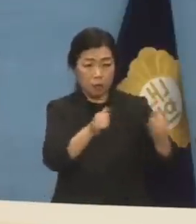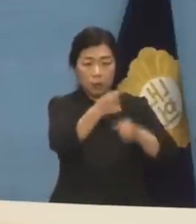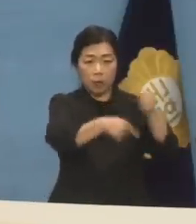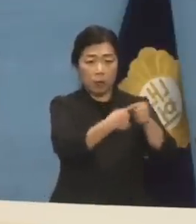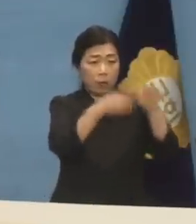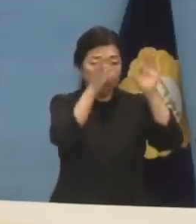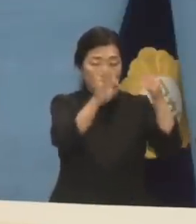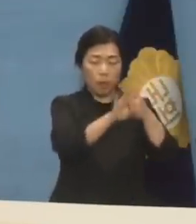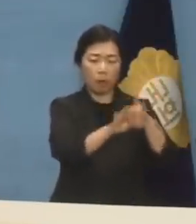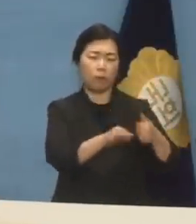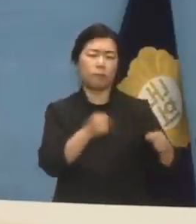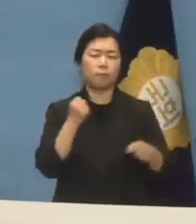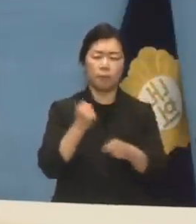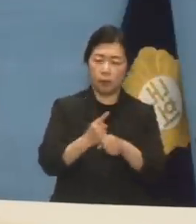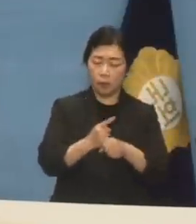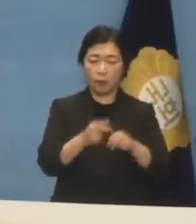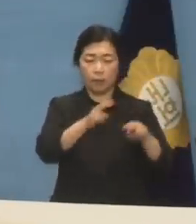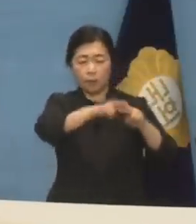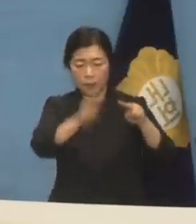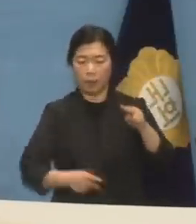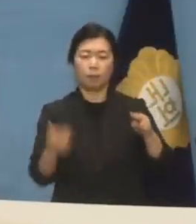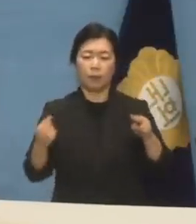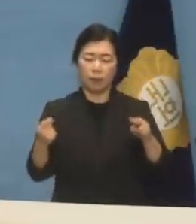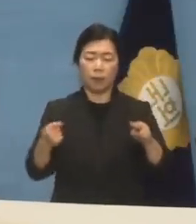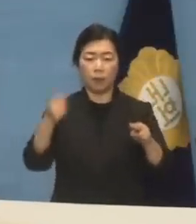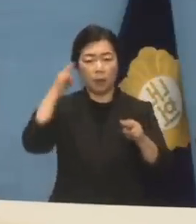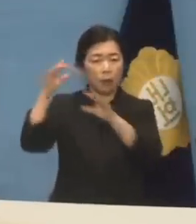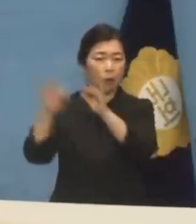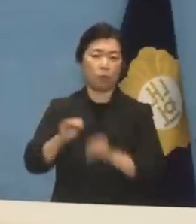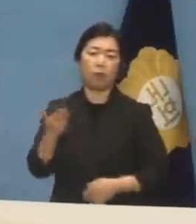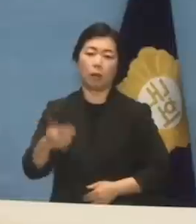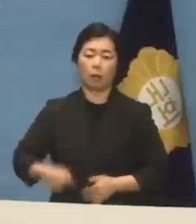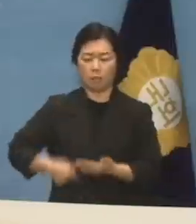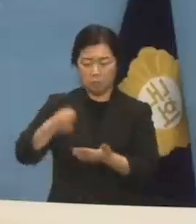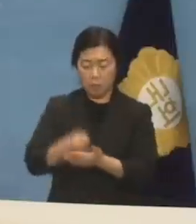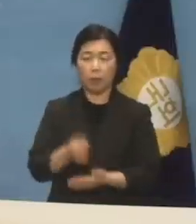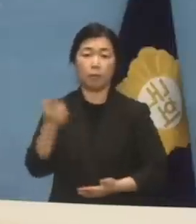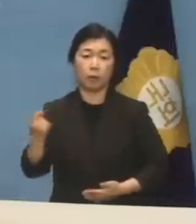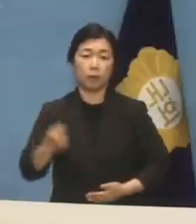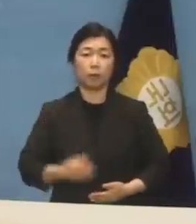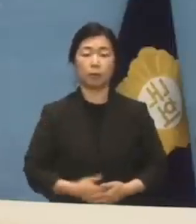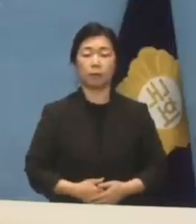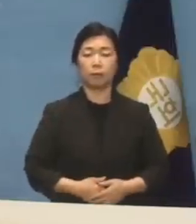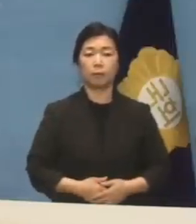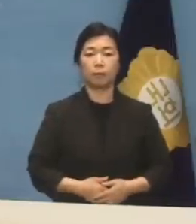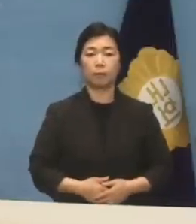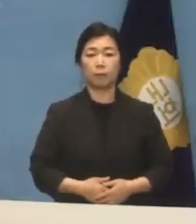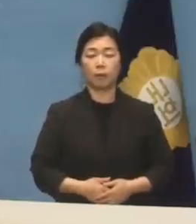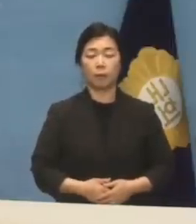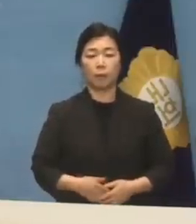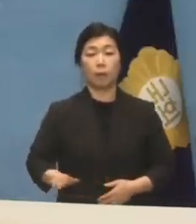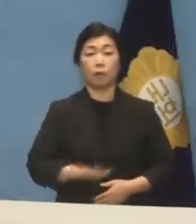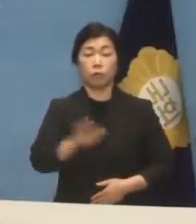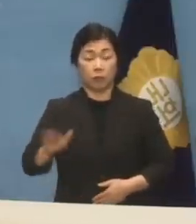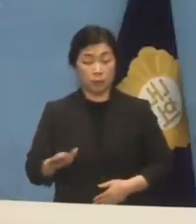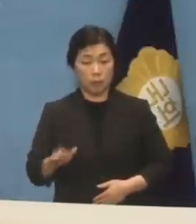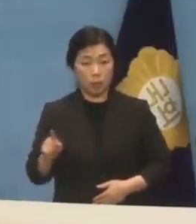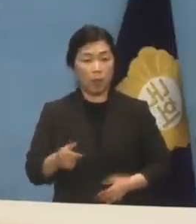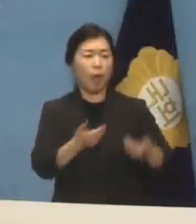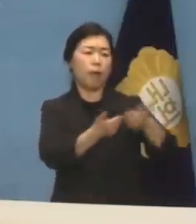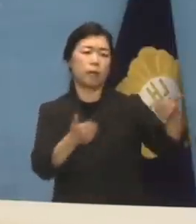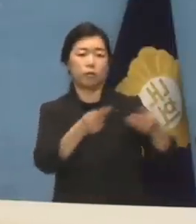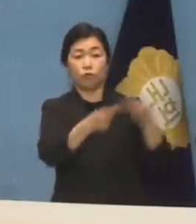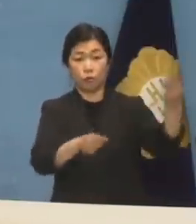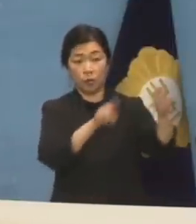정권의 대처는 마땅하다는 것을 보여주고 있습니다. 국민들은 이미 결심했습니다. 헤어질 결심,